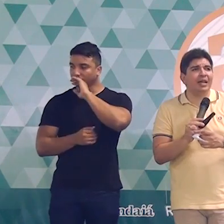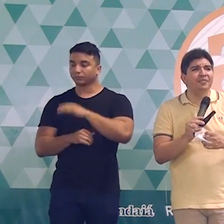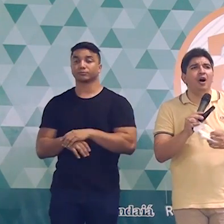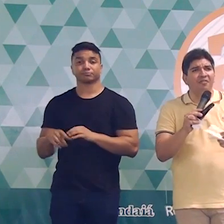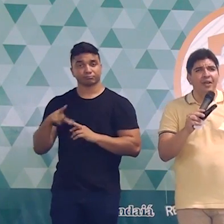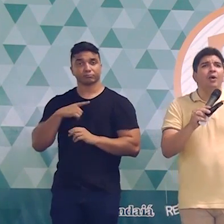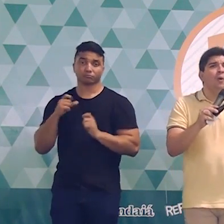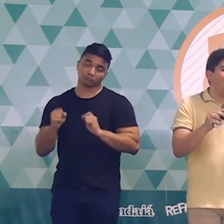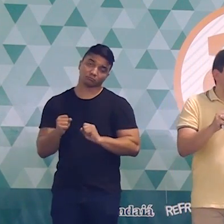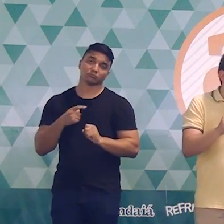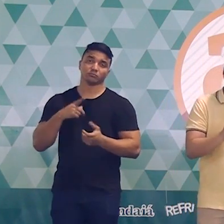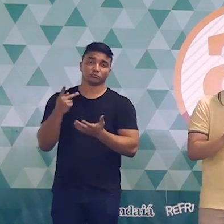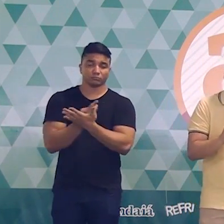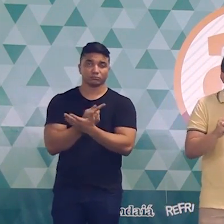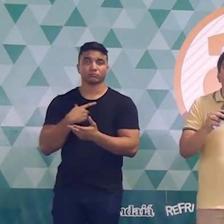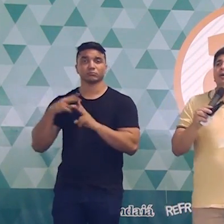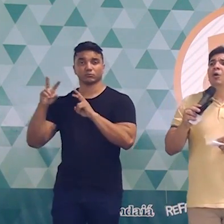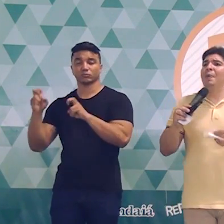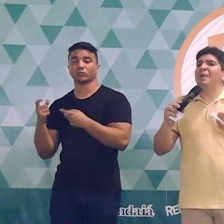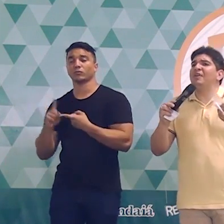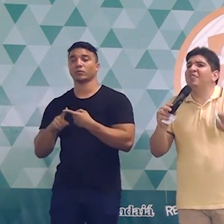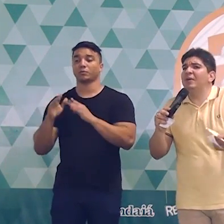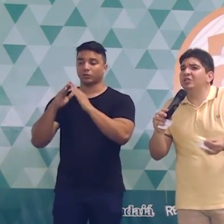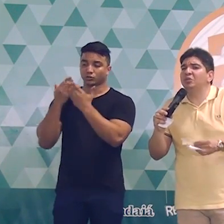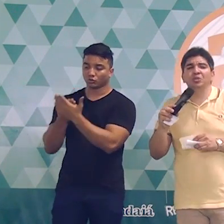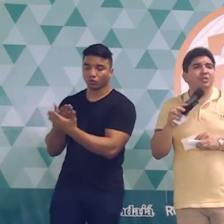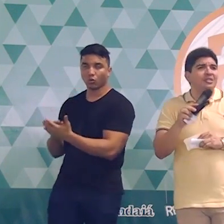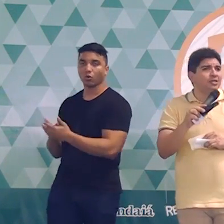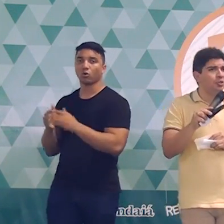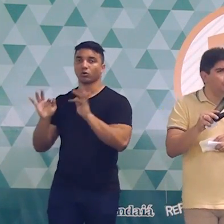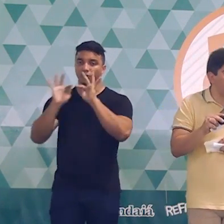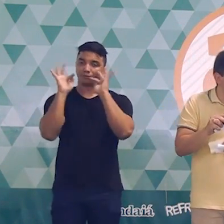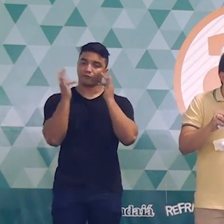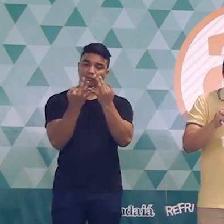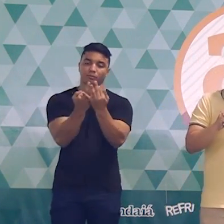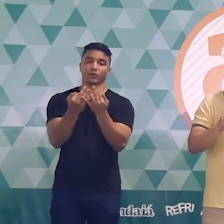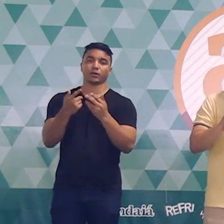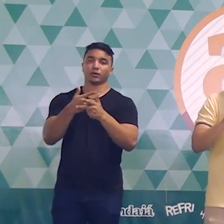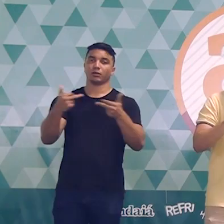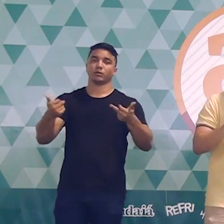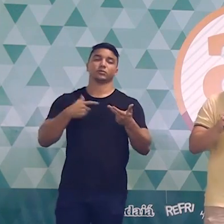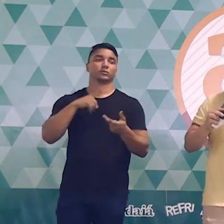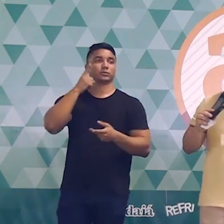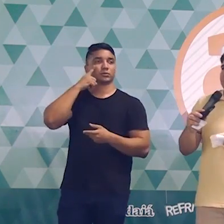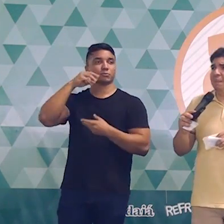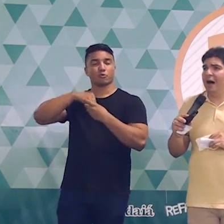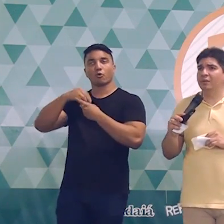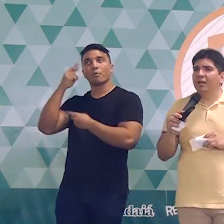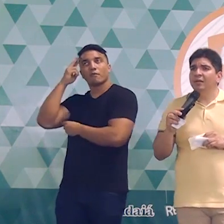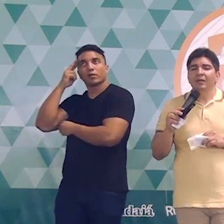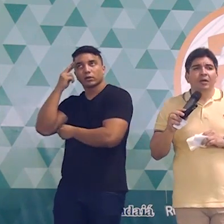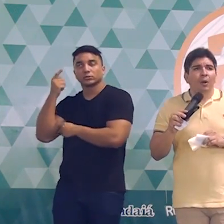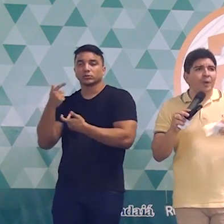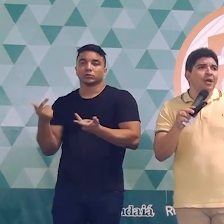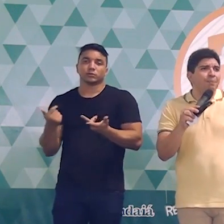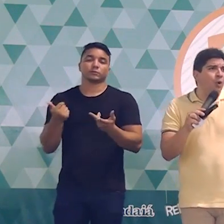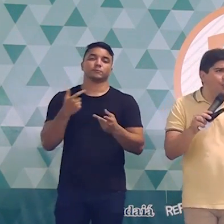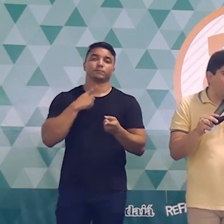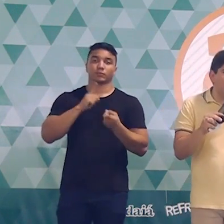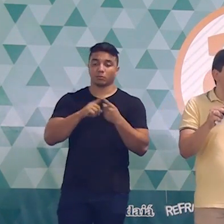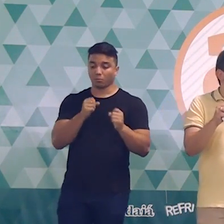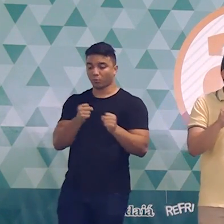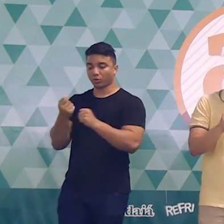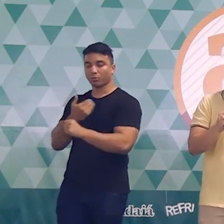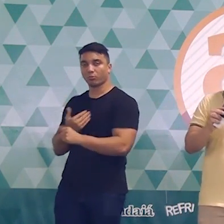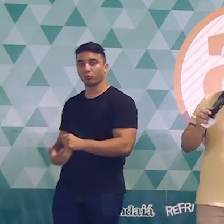tema cair. Envolve o papel da escola, o papel da família discutindo esse assunto, realizando reflexões sobre essa pauta, o poder